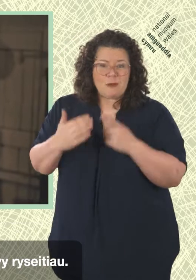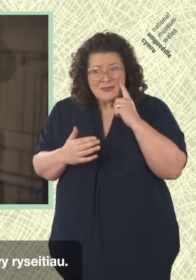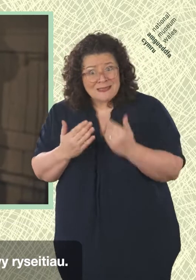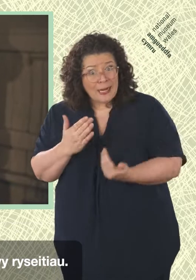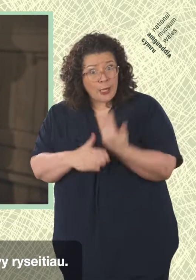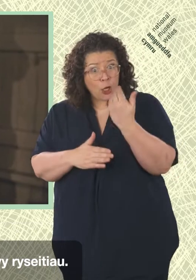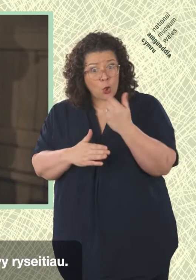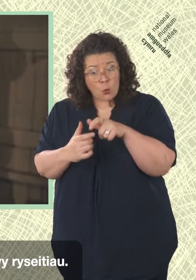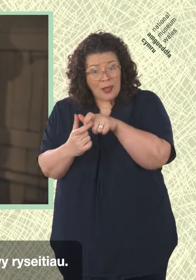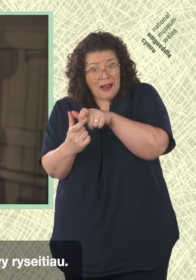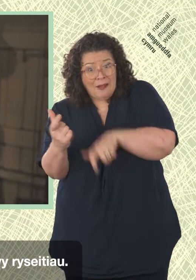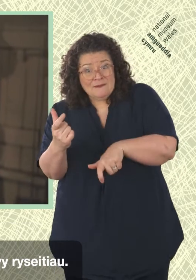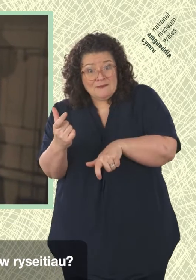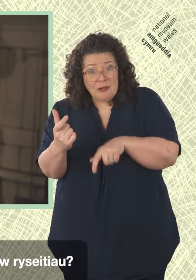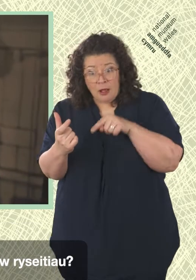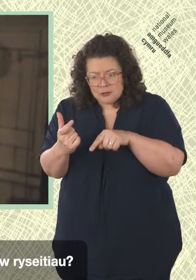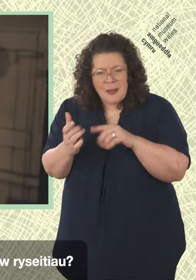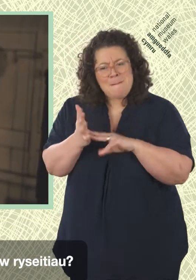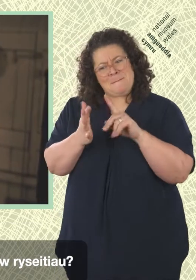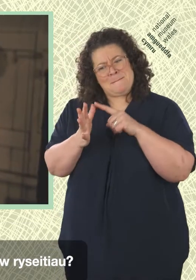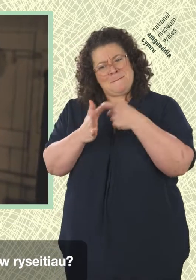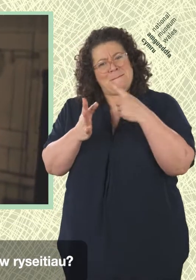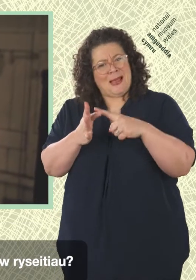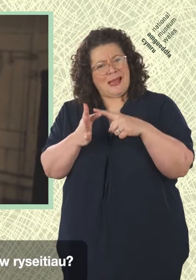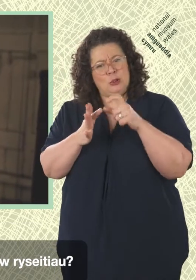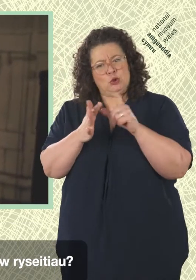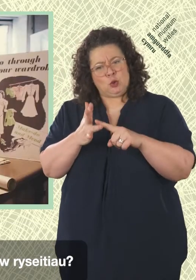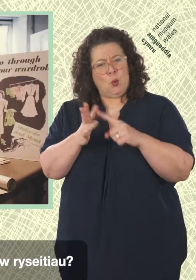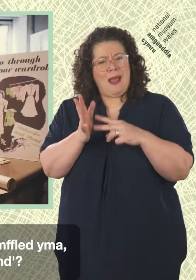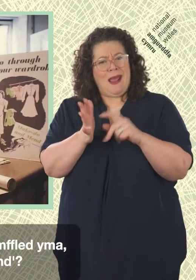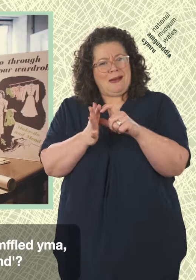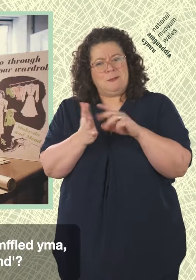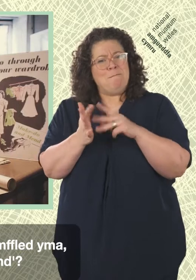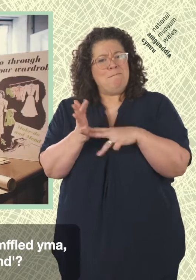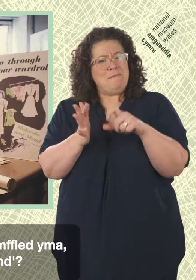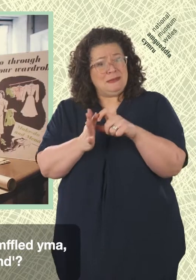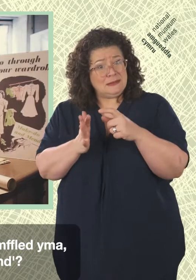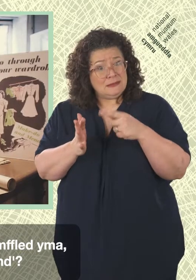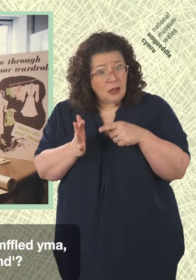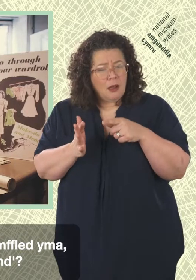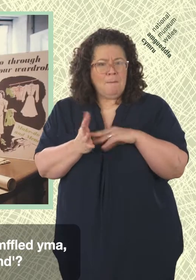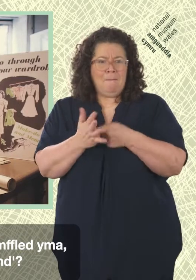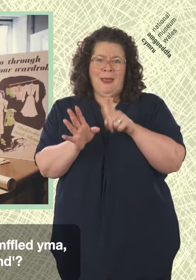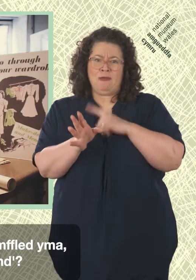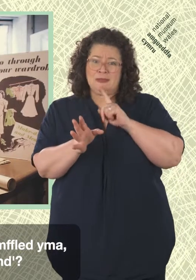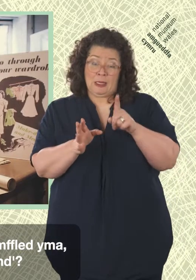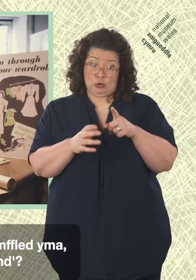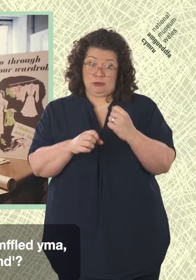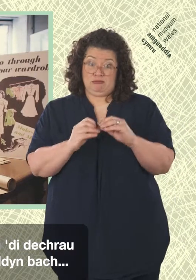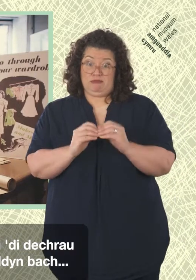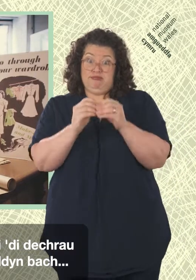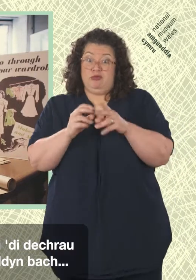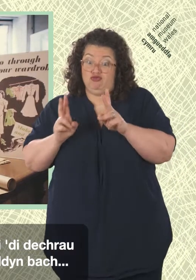o reseitiau. Wyt ti'n gwybod o unrhyw reseitiau? Ydych chi'n gweld y pamffled yma, Make Do and